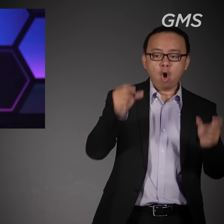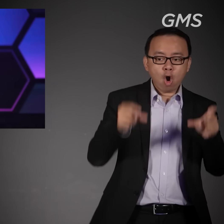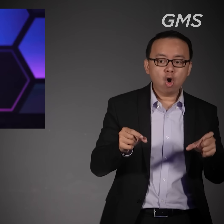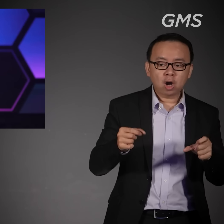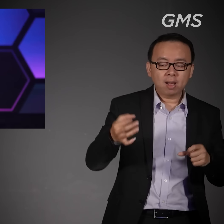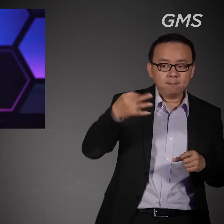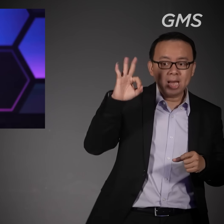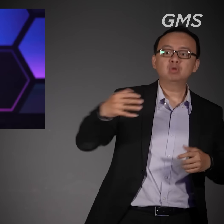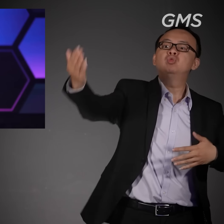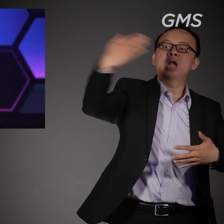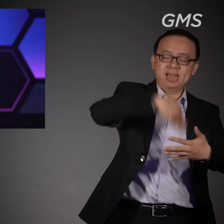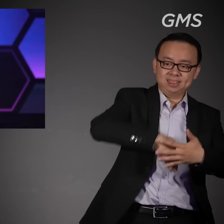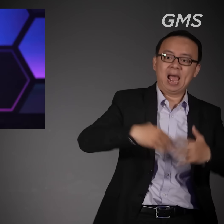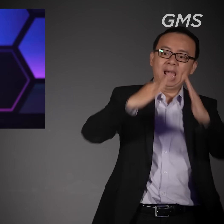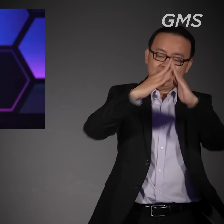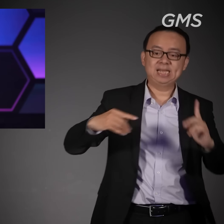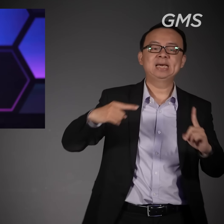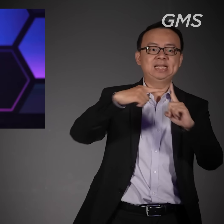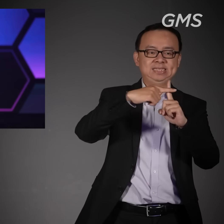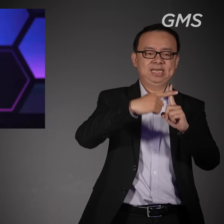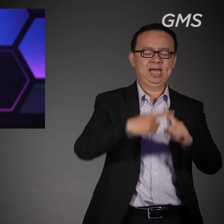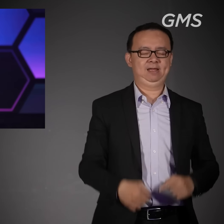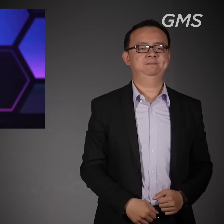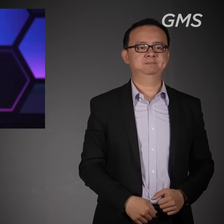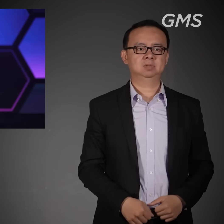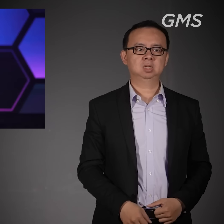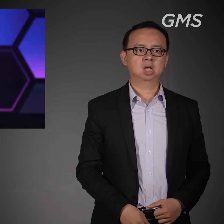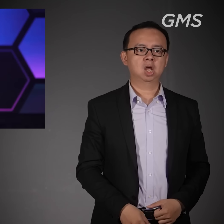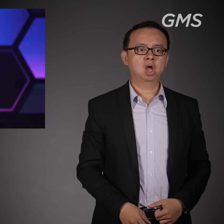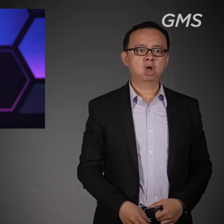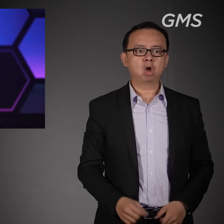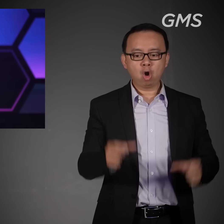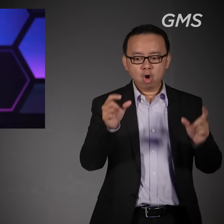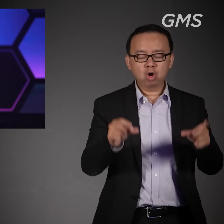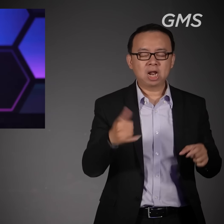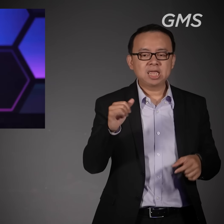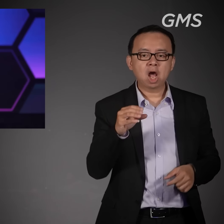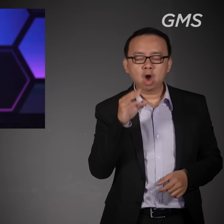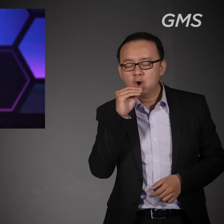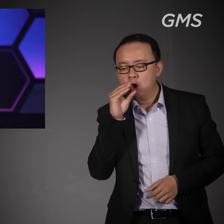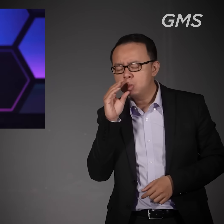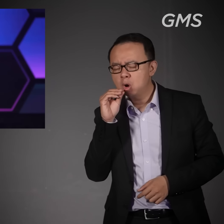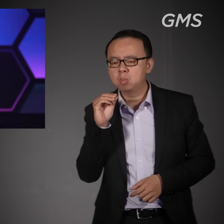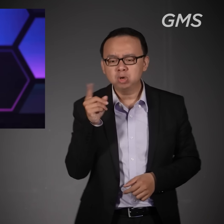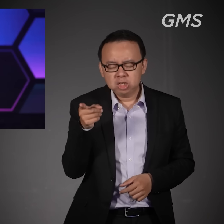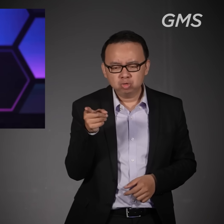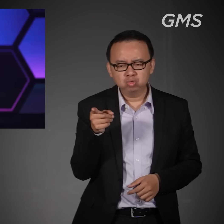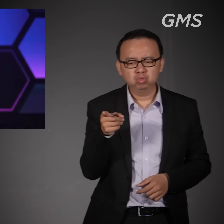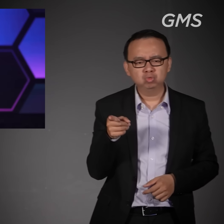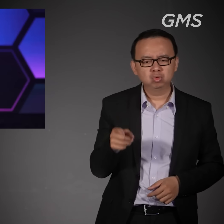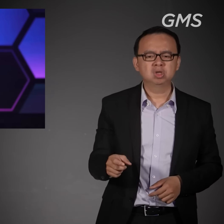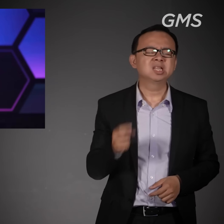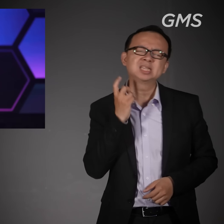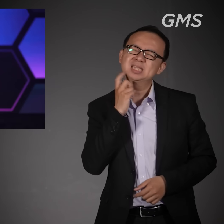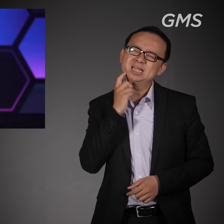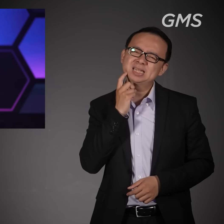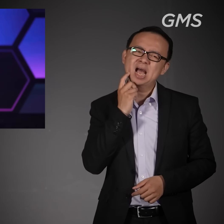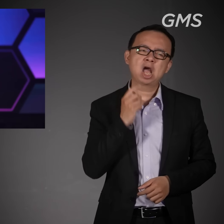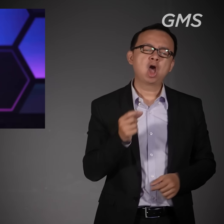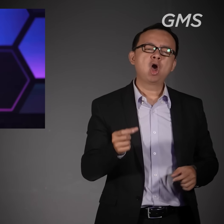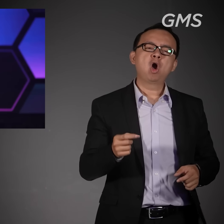Perempuan yang bercakap-cakap dengan Yesus ini, pertama-tama adalah tentang jiwa baru. Hari-hari ini waktu